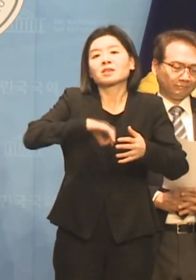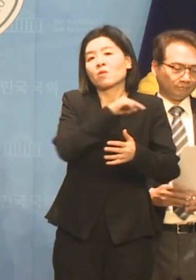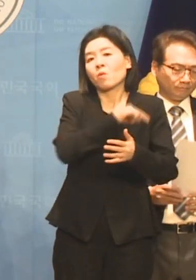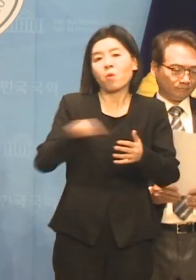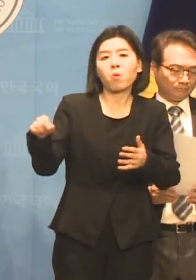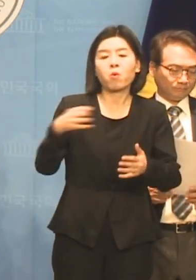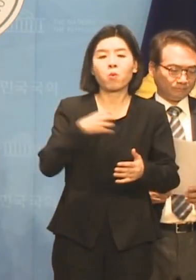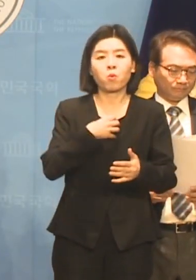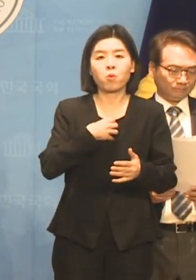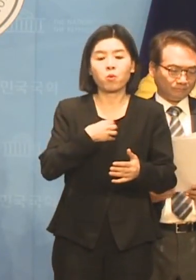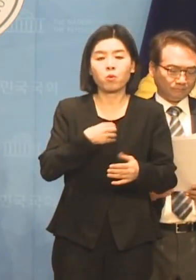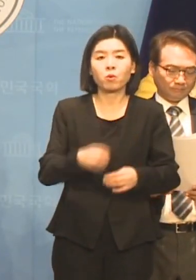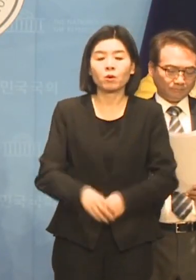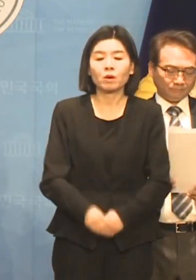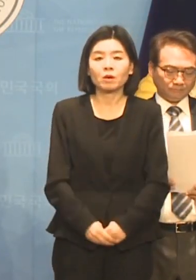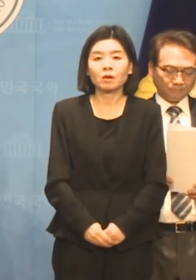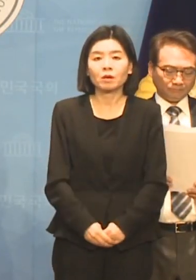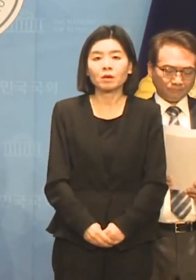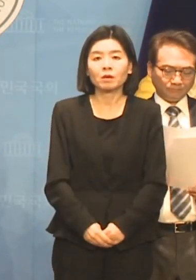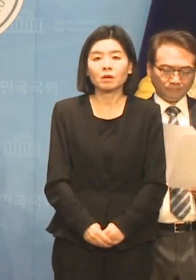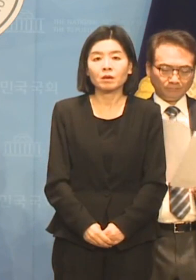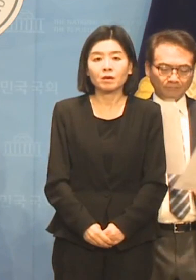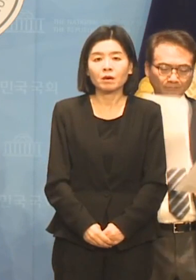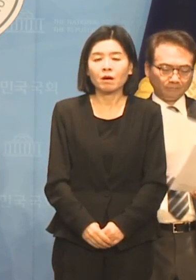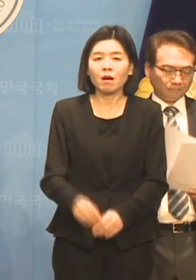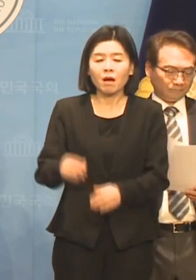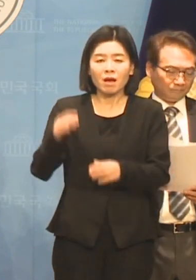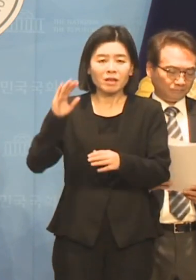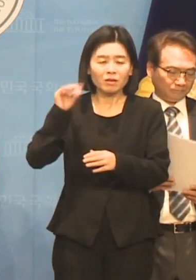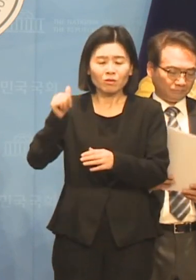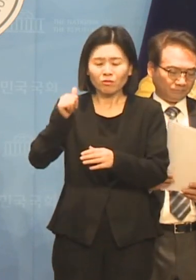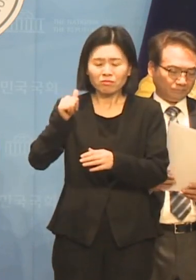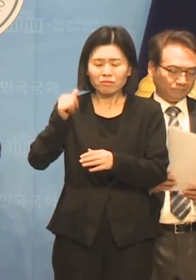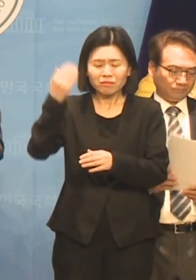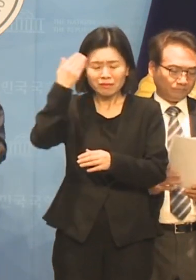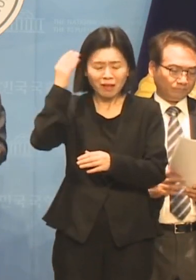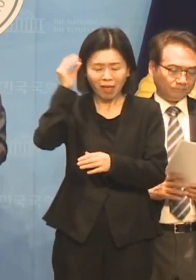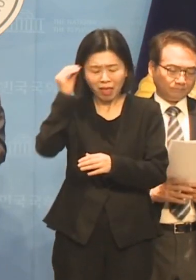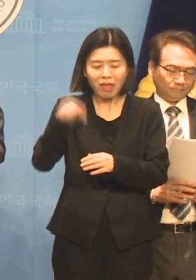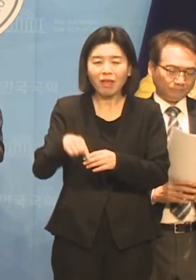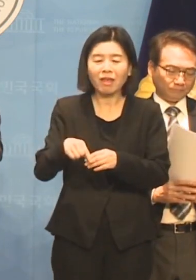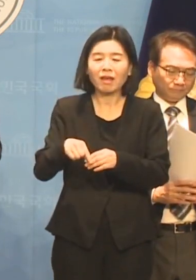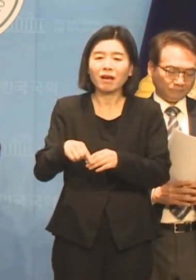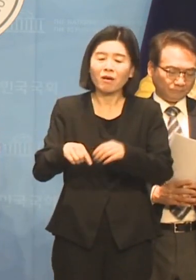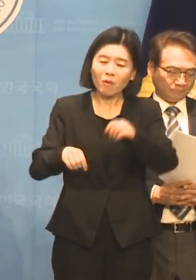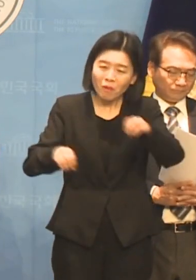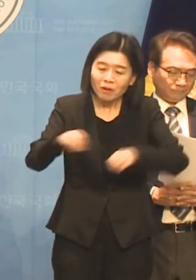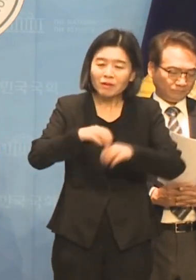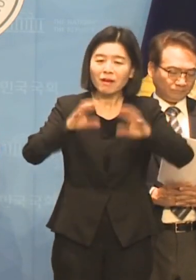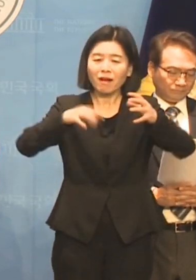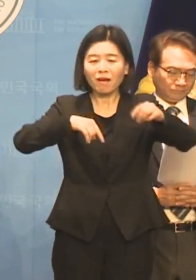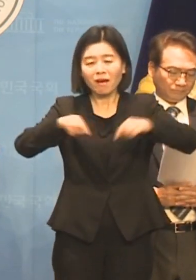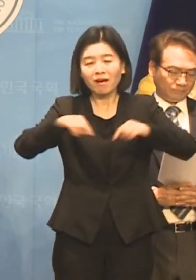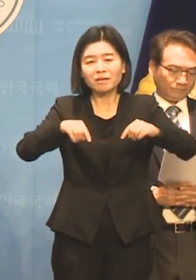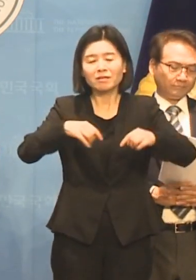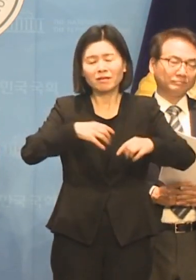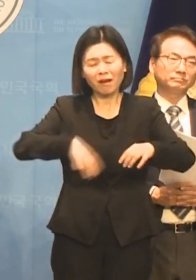수 있습니다. 무능하고 무식한 지도자는 나라 전체를 위태롭게 만들